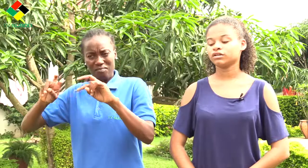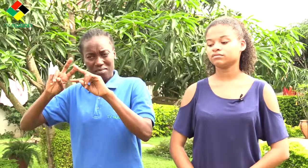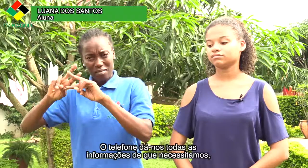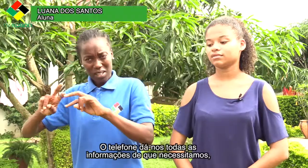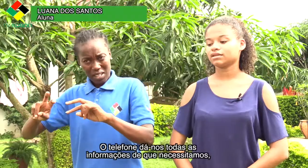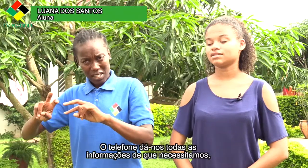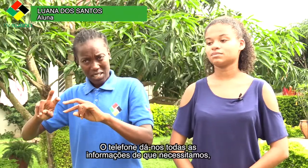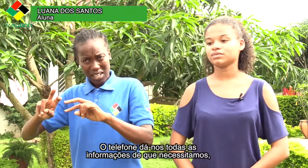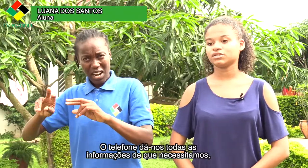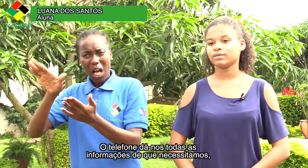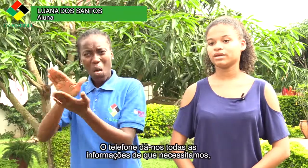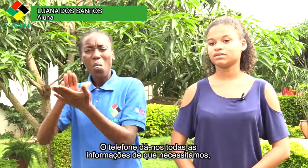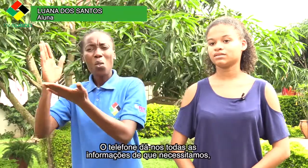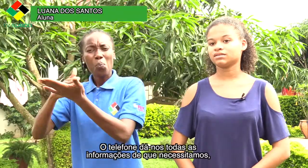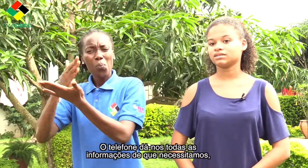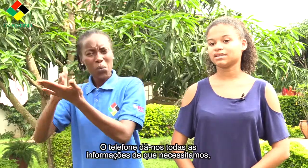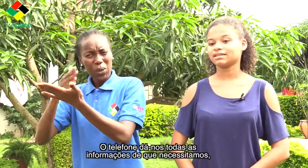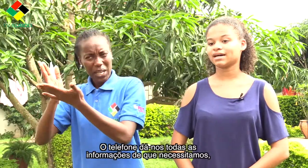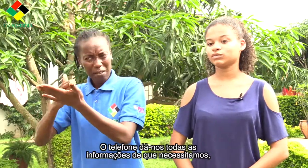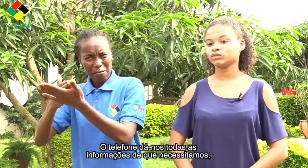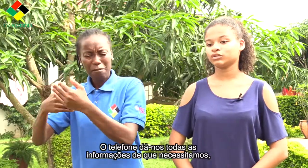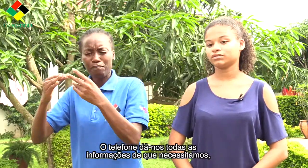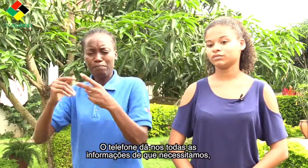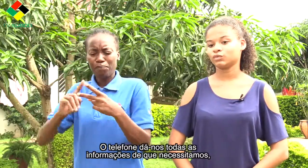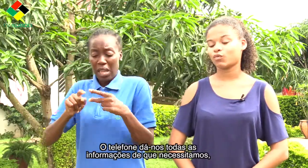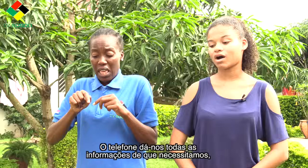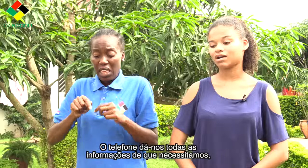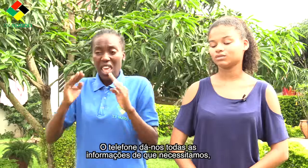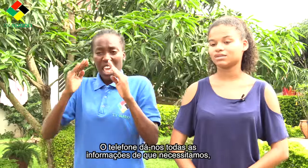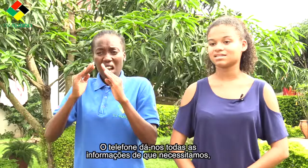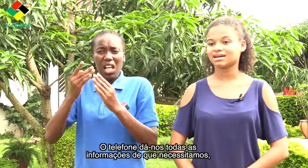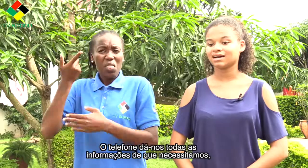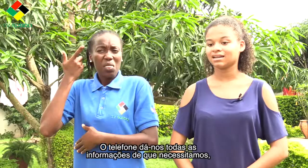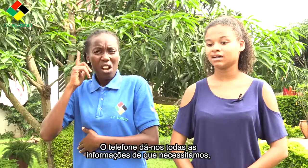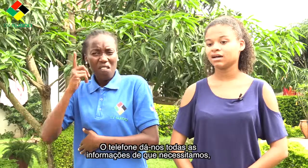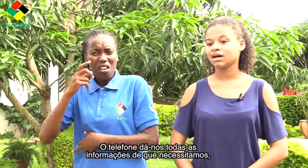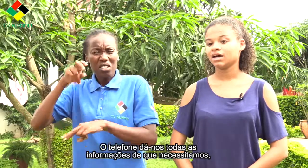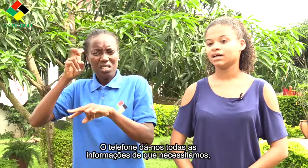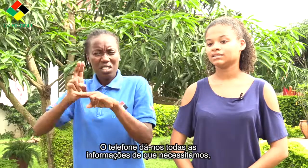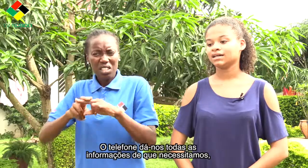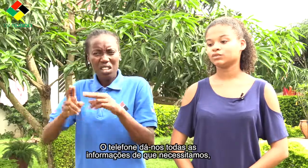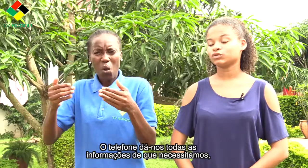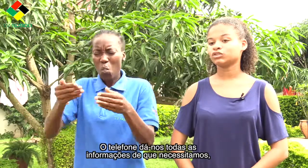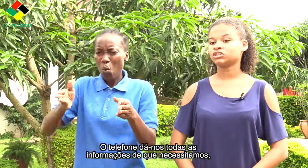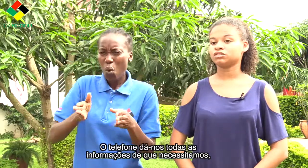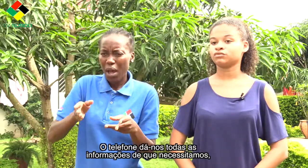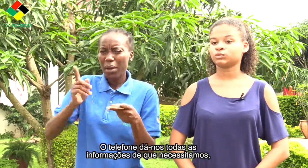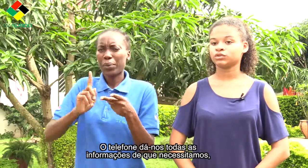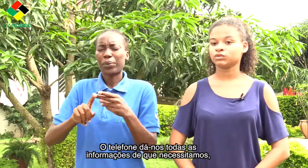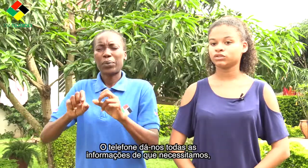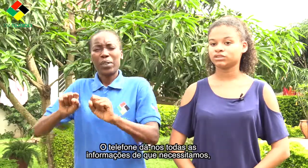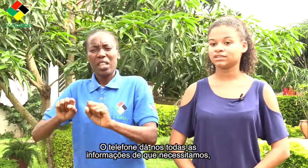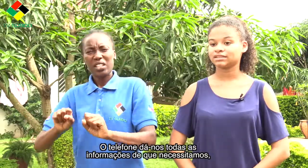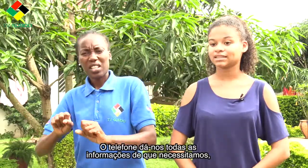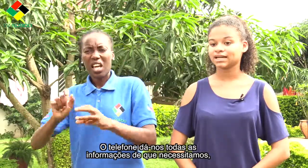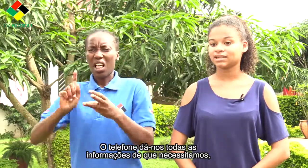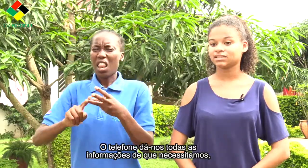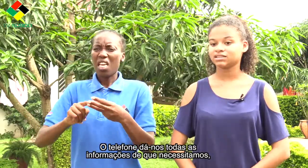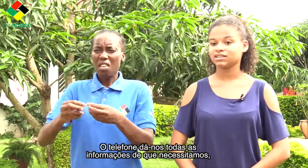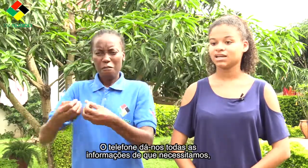O telefone, simplesmente sentados no quarto, na sala, dá-nos todas as informações